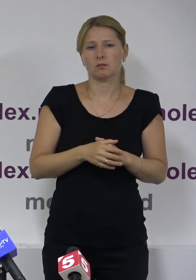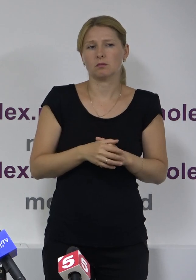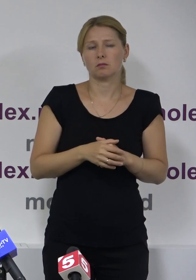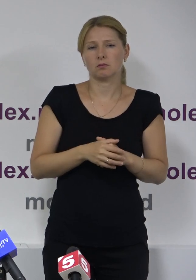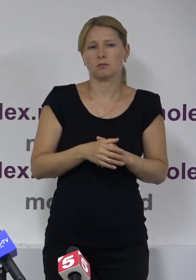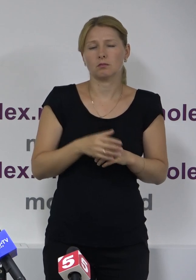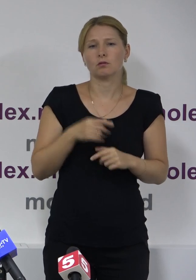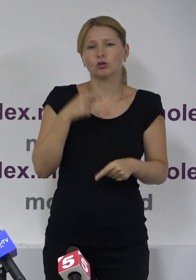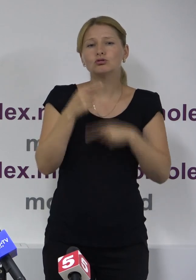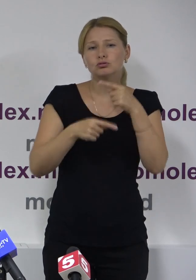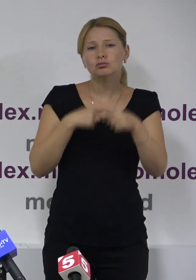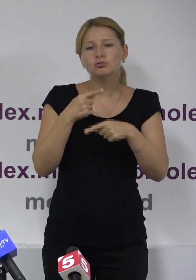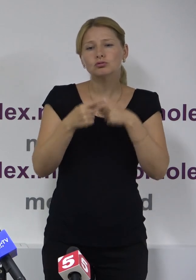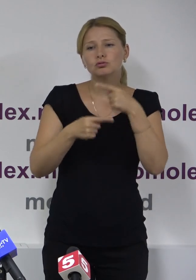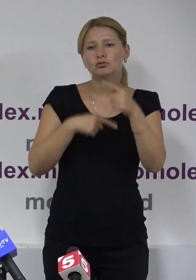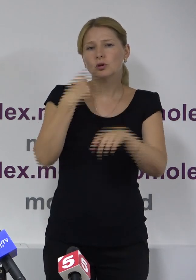avansul către direcția